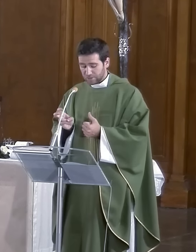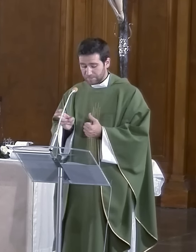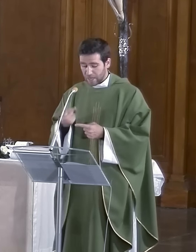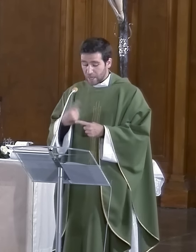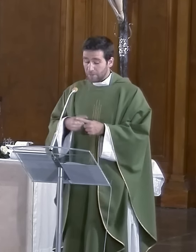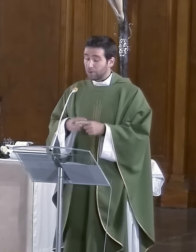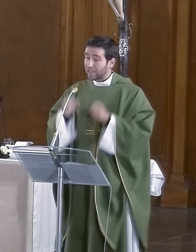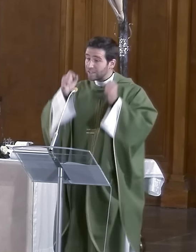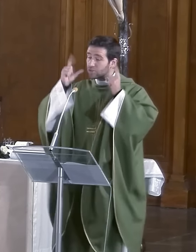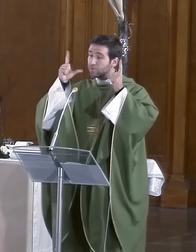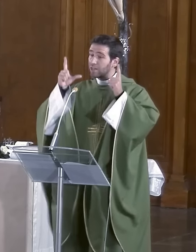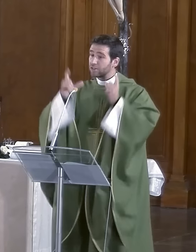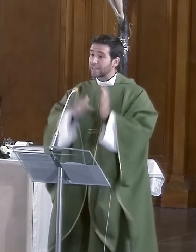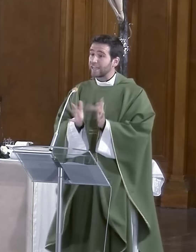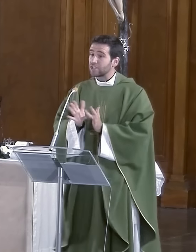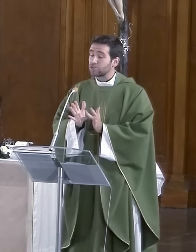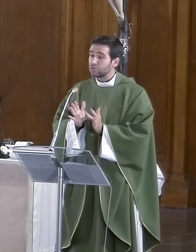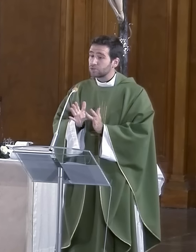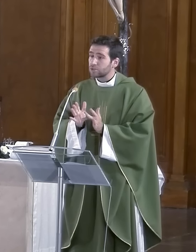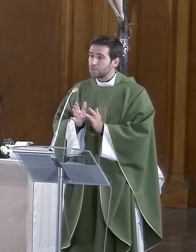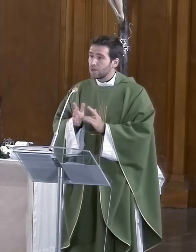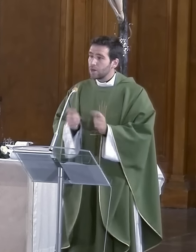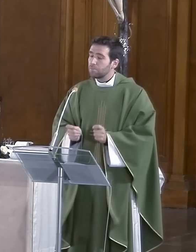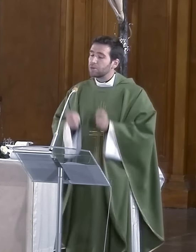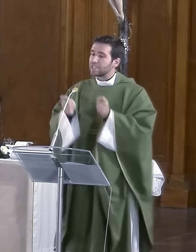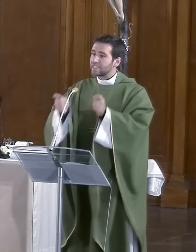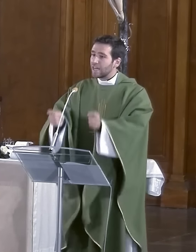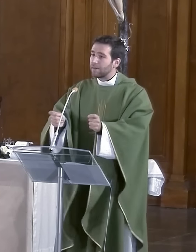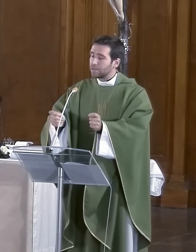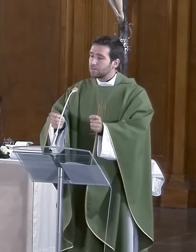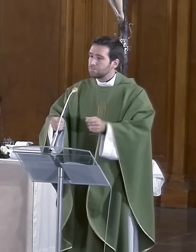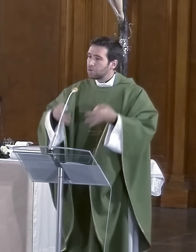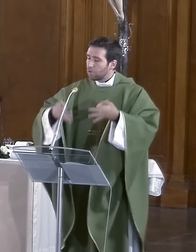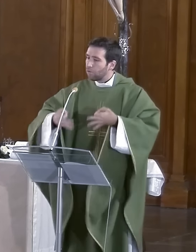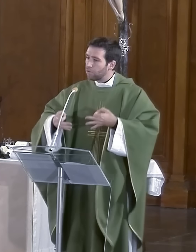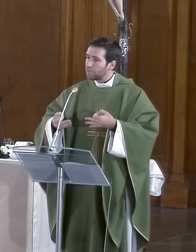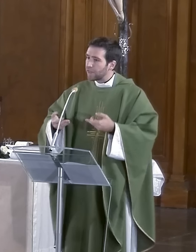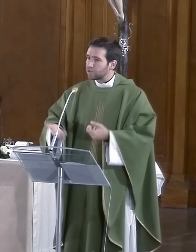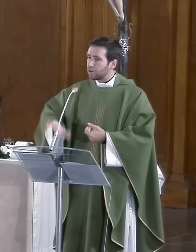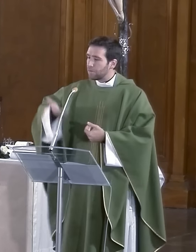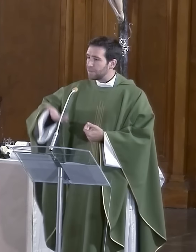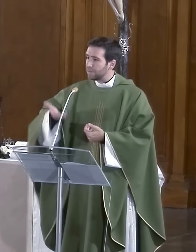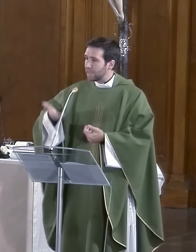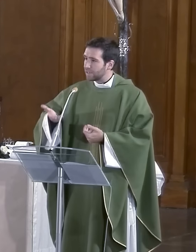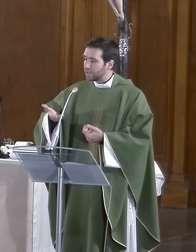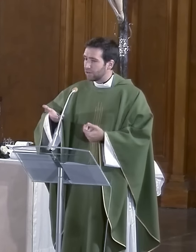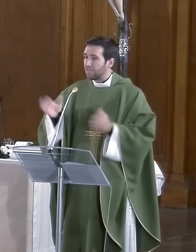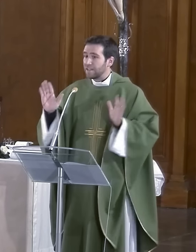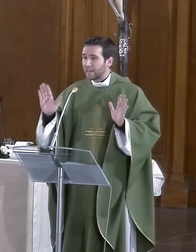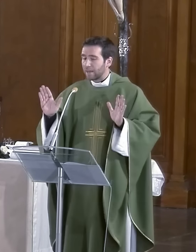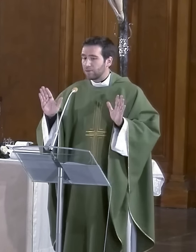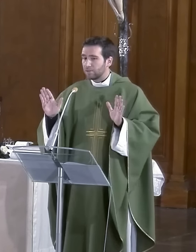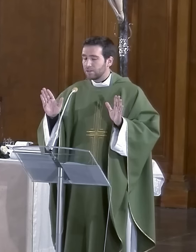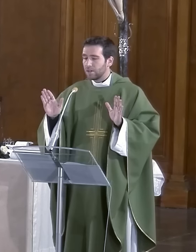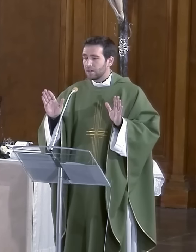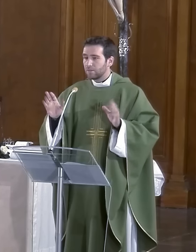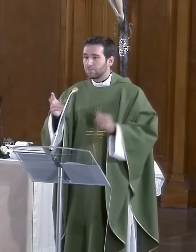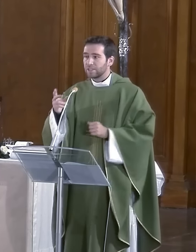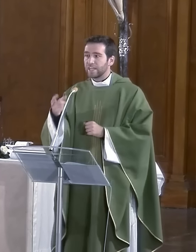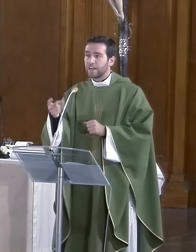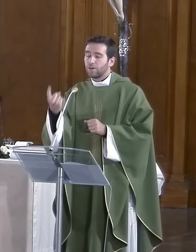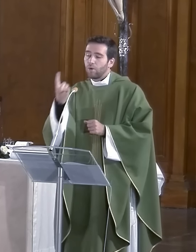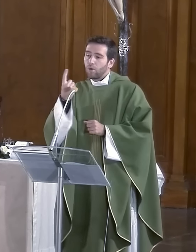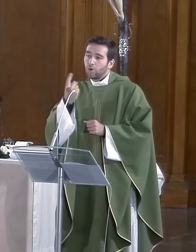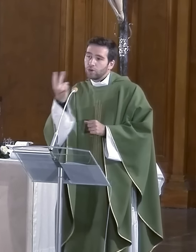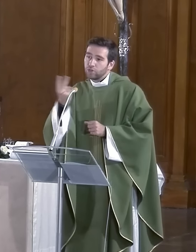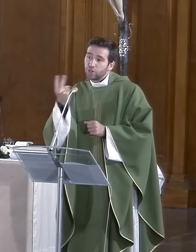otros, porque descubrieron que Jesús pues les daba un cierto privilegio. Al fin y al cabo, pues